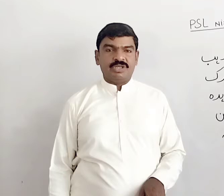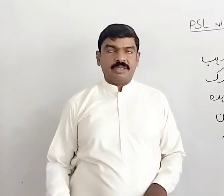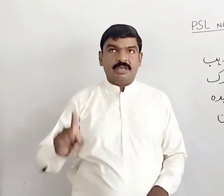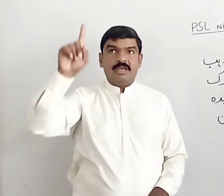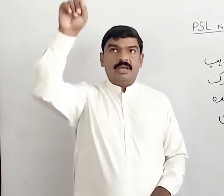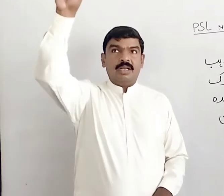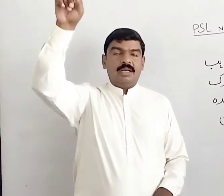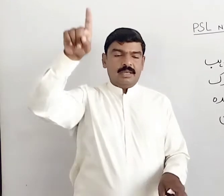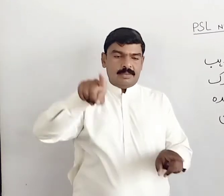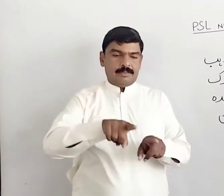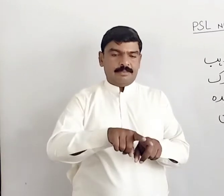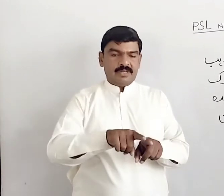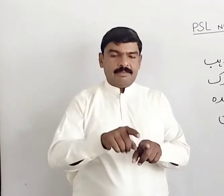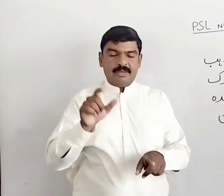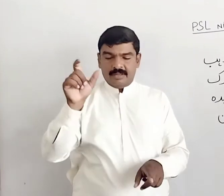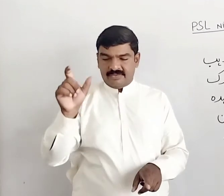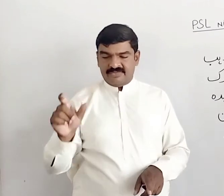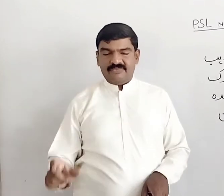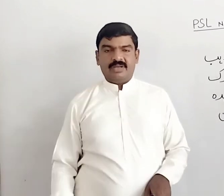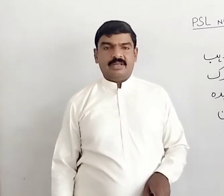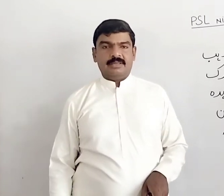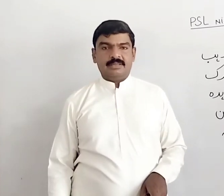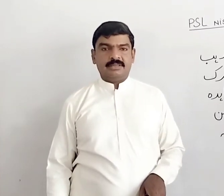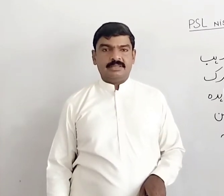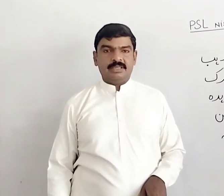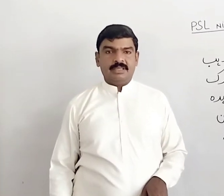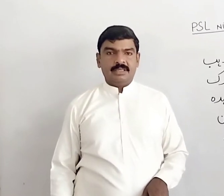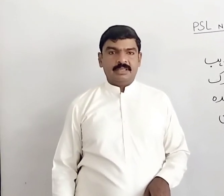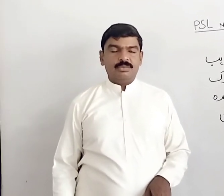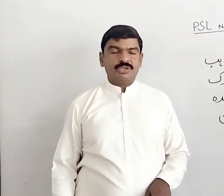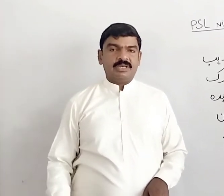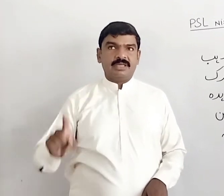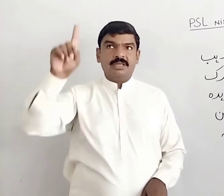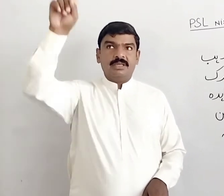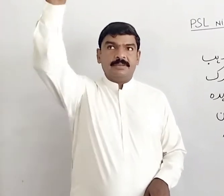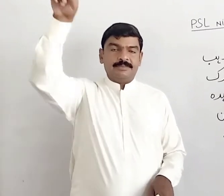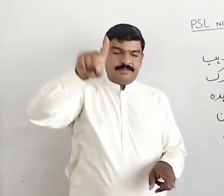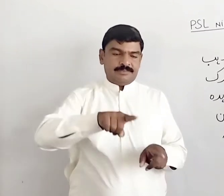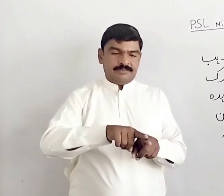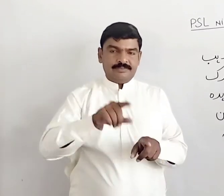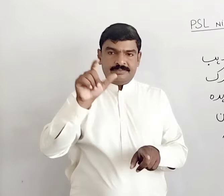مشرک اللہ برابر والا. ٹھیک ہے. مشرک کا سائن